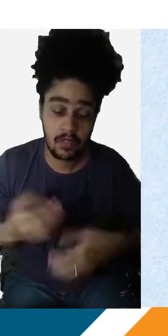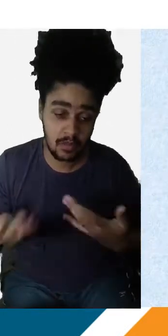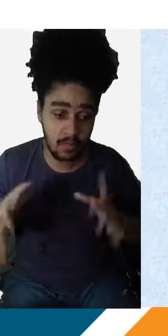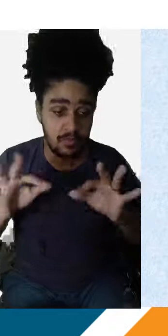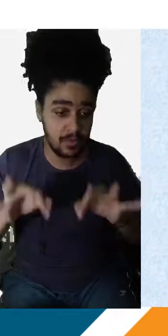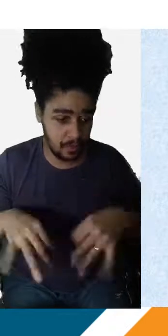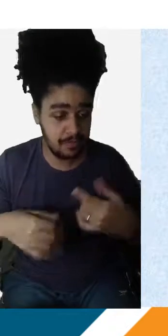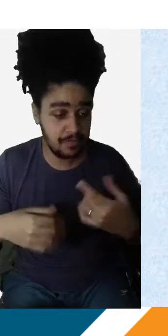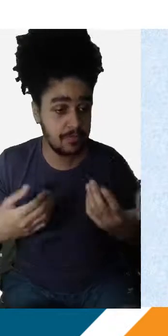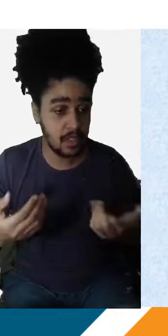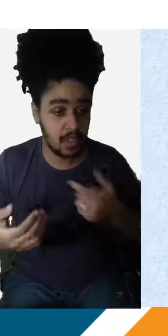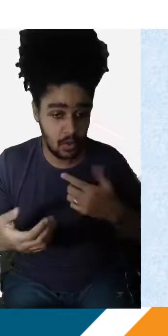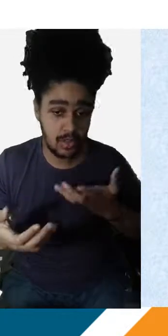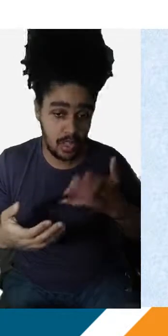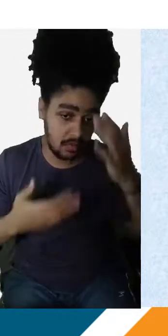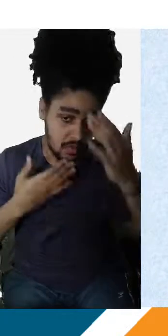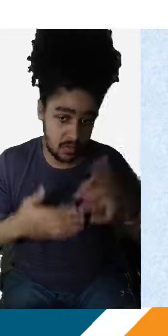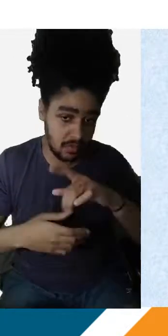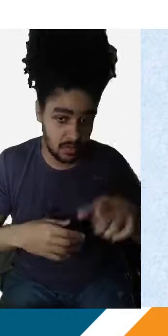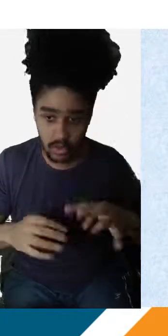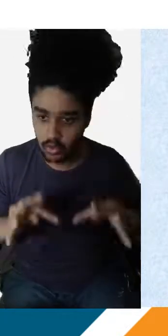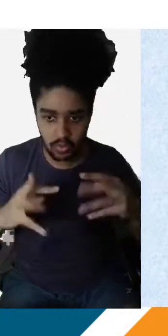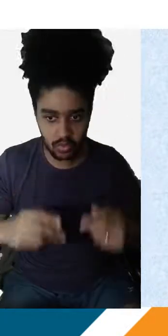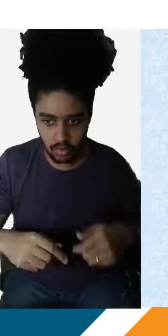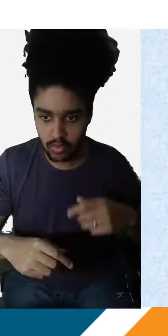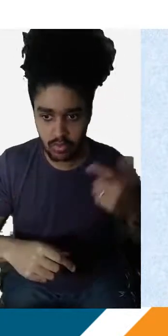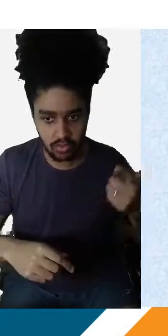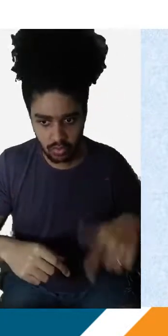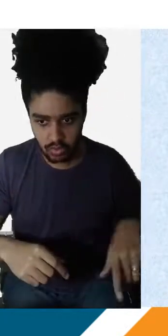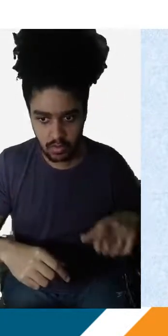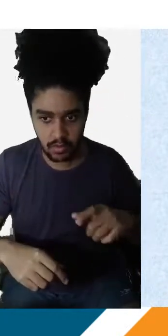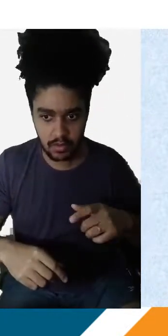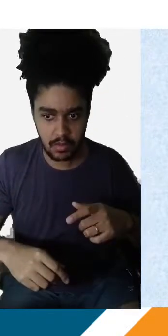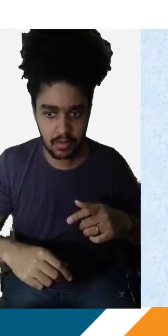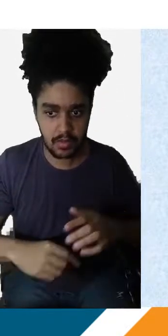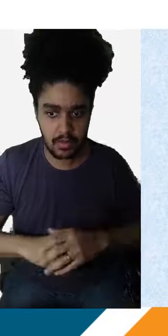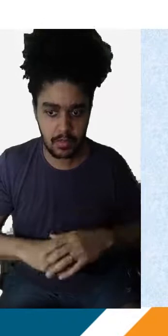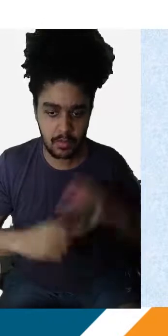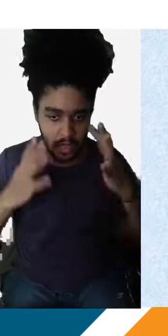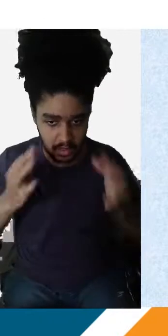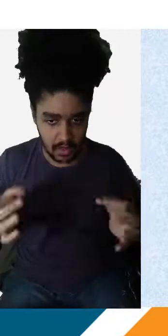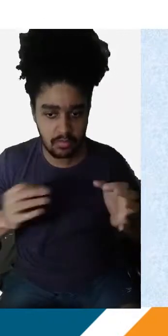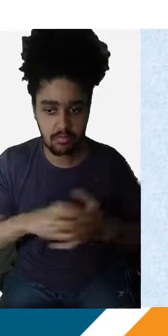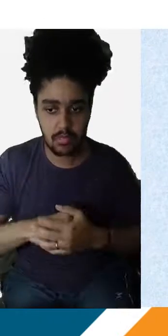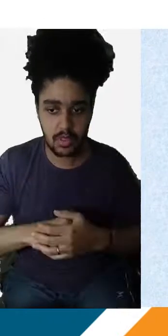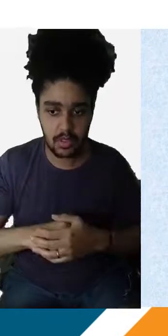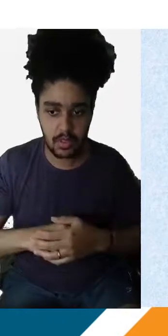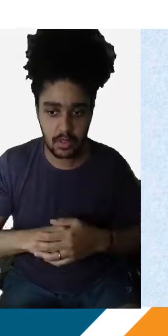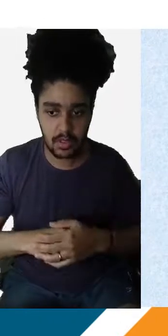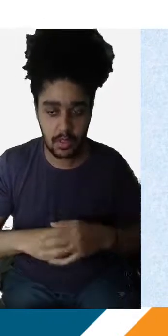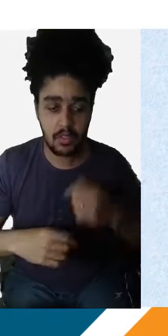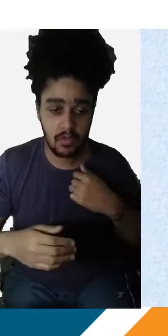Enfim, quero agradecer a todas e todos novamente pelos ouvidos, pela atenção.